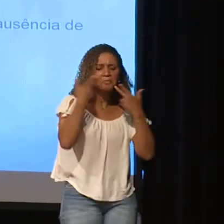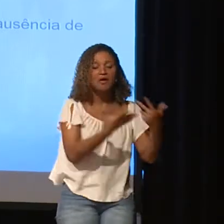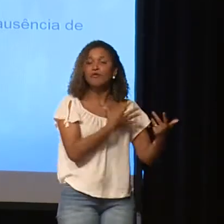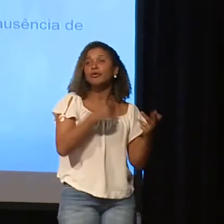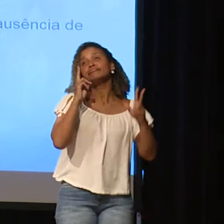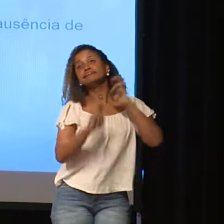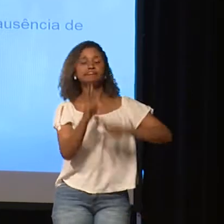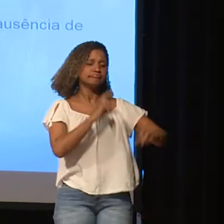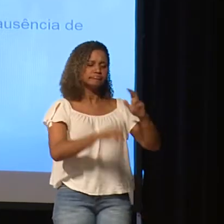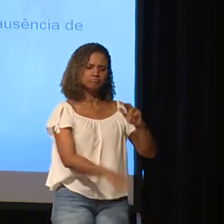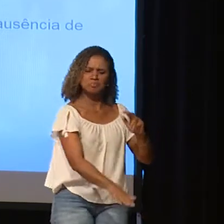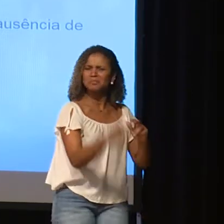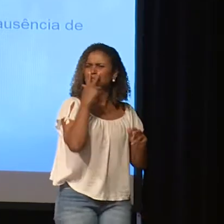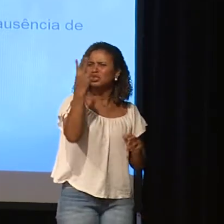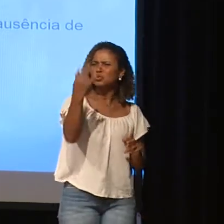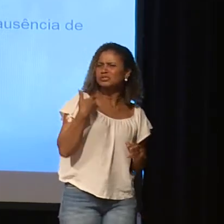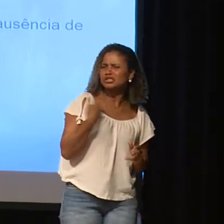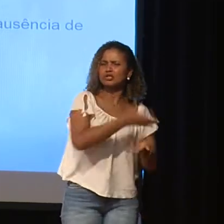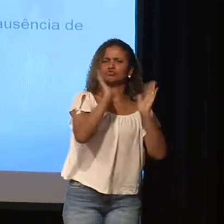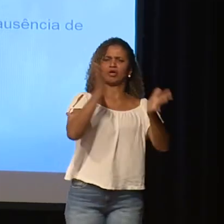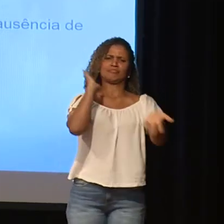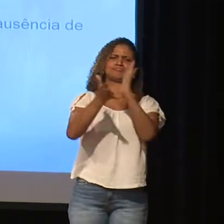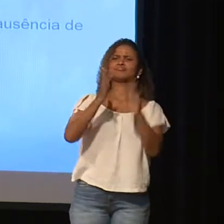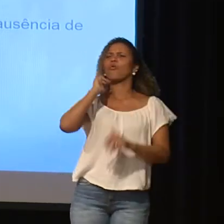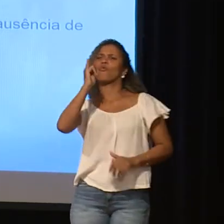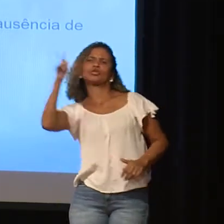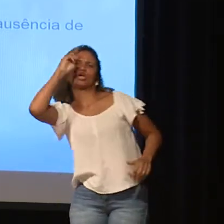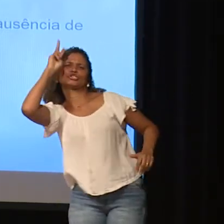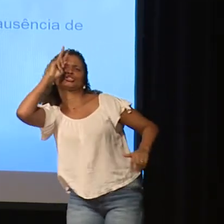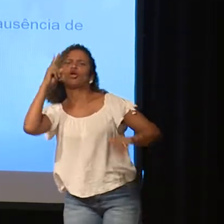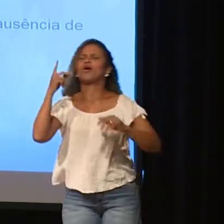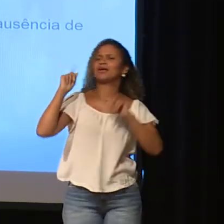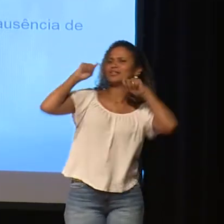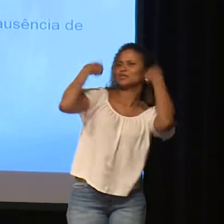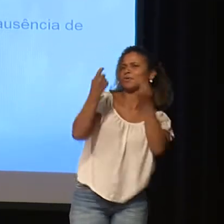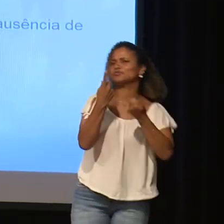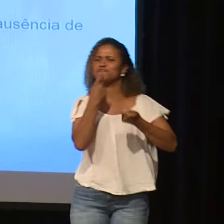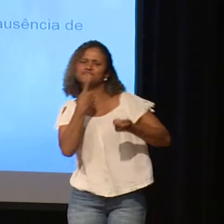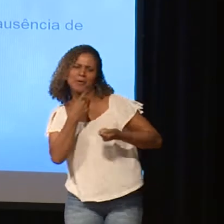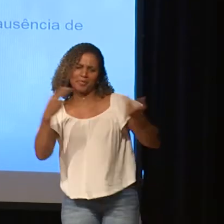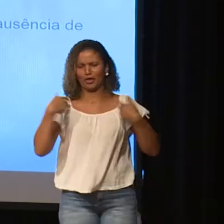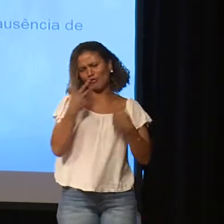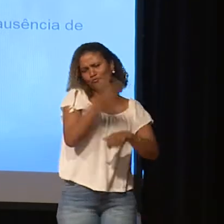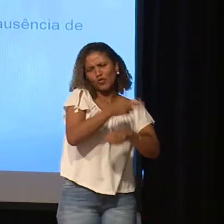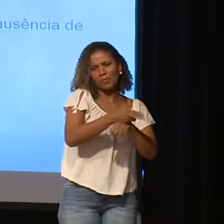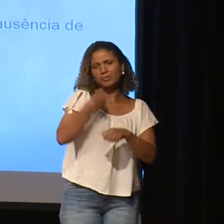né? Então, eu comecei a conversar com a minha filha mais velha, ela foi crescendo, ela foi contando história e recontando a respeito do